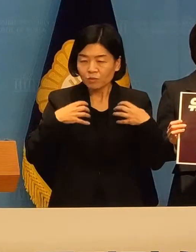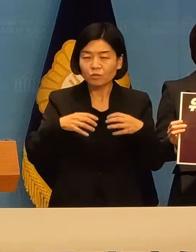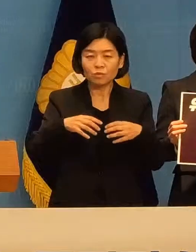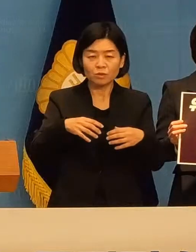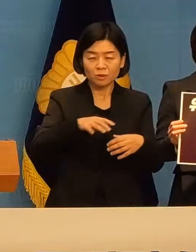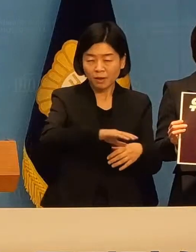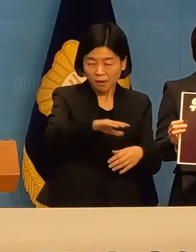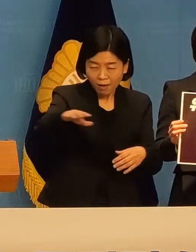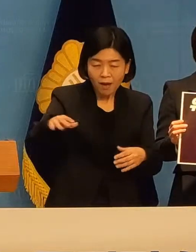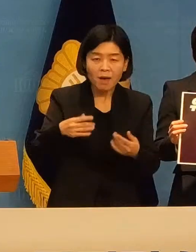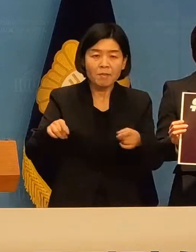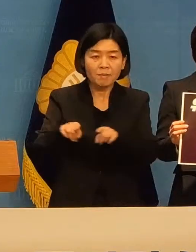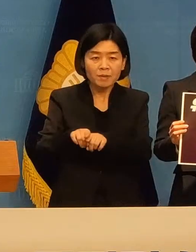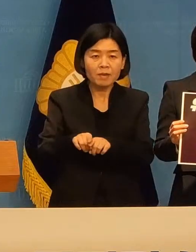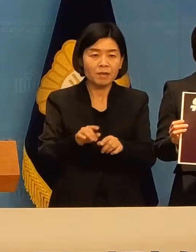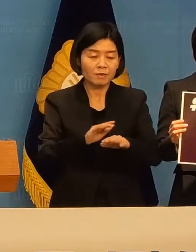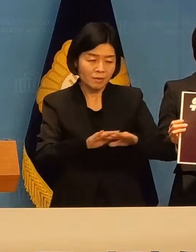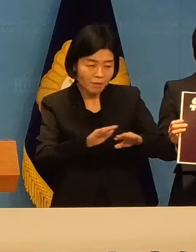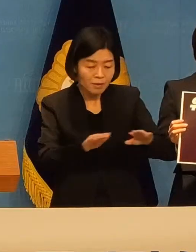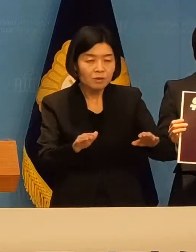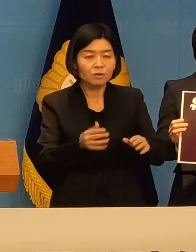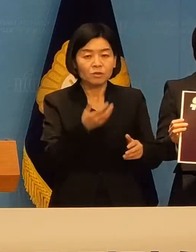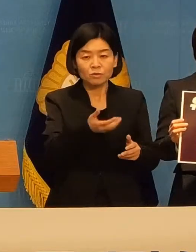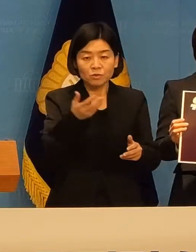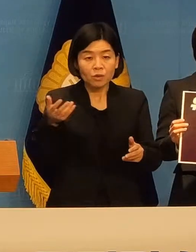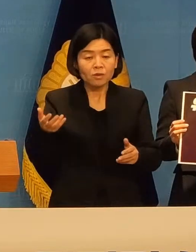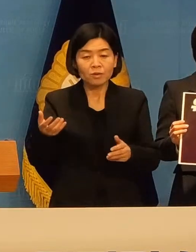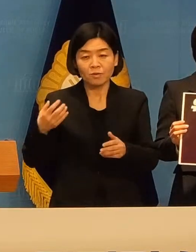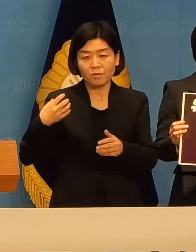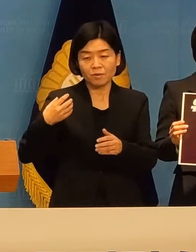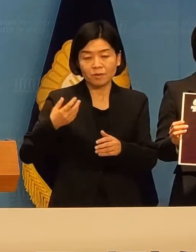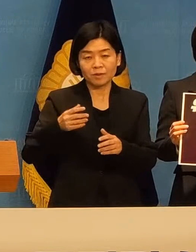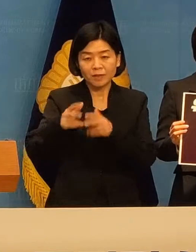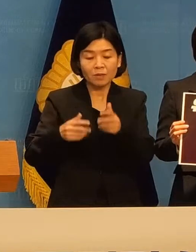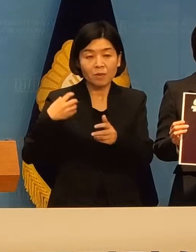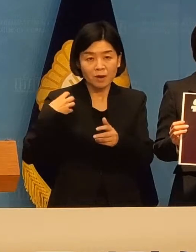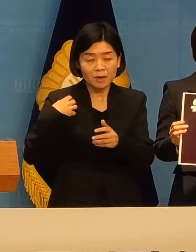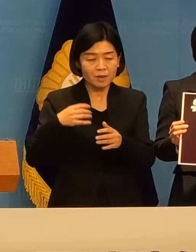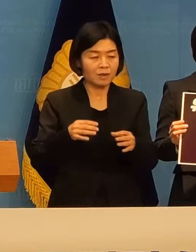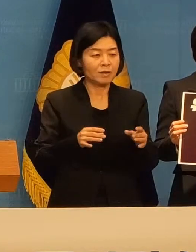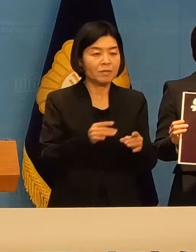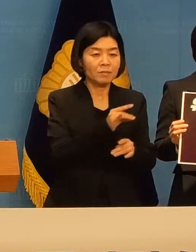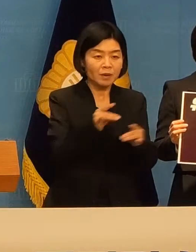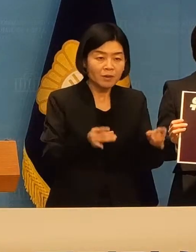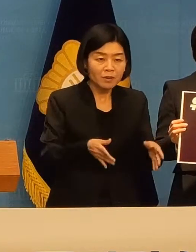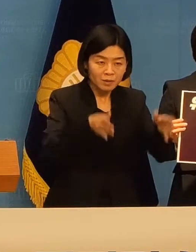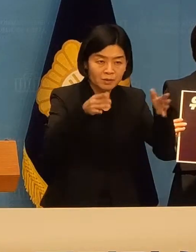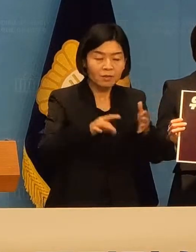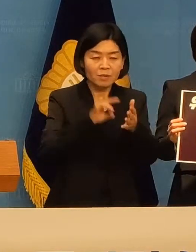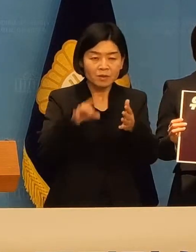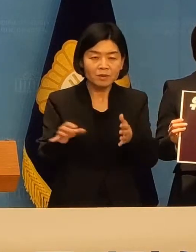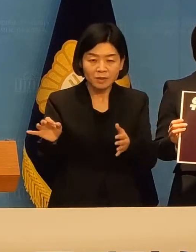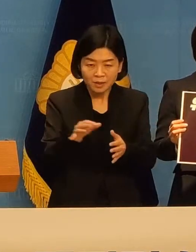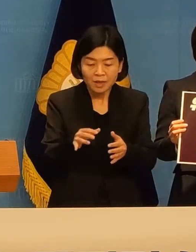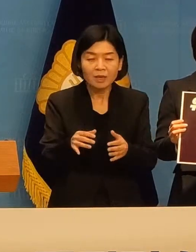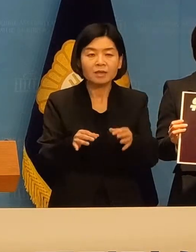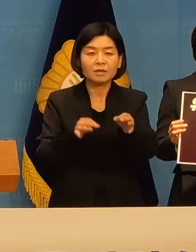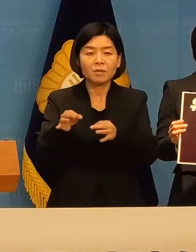필요하고 유통산업을 관리하는 산업부 또한 백화점, 면세점, 마트 폐업 문제에 적극적으로 나서야